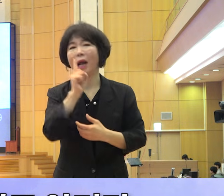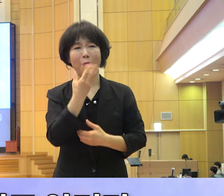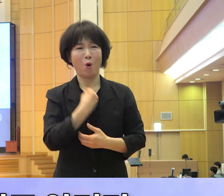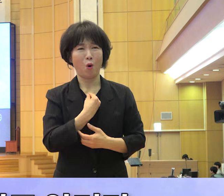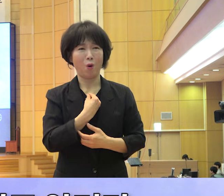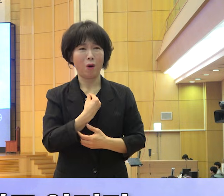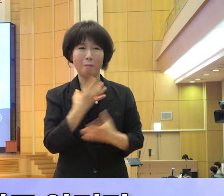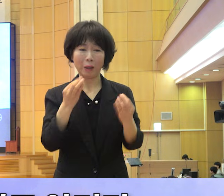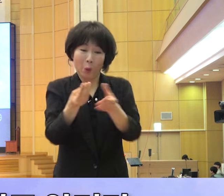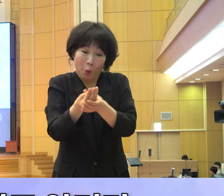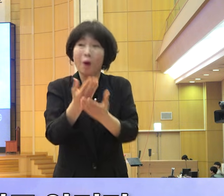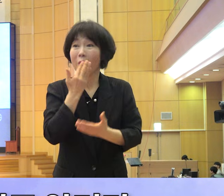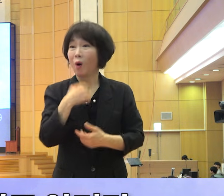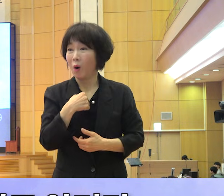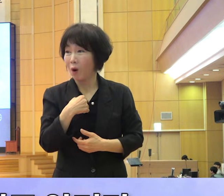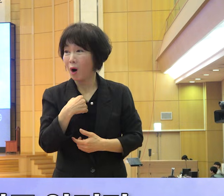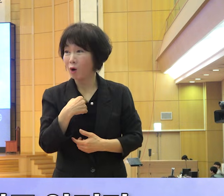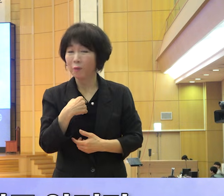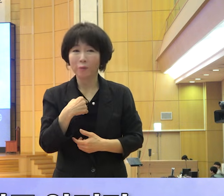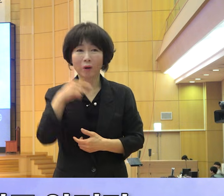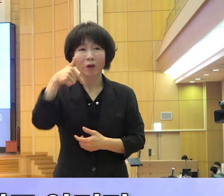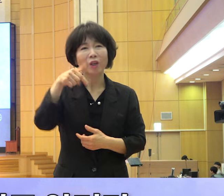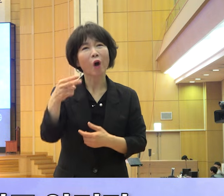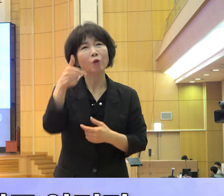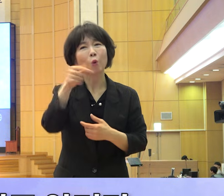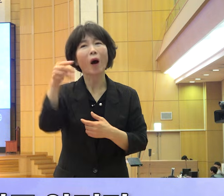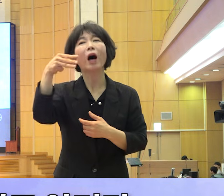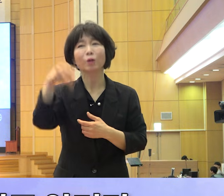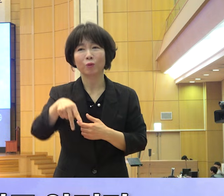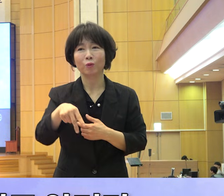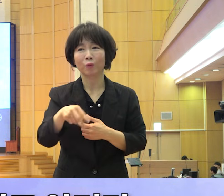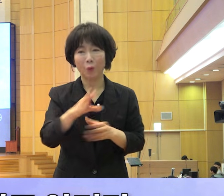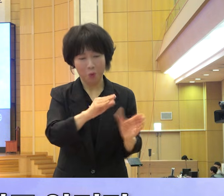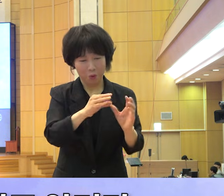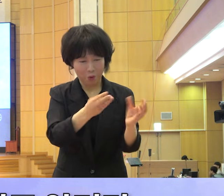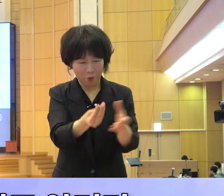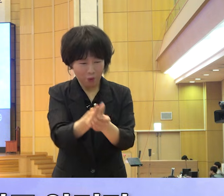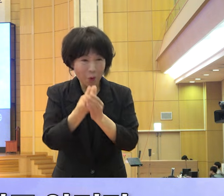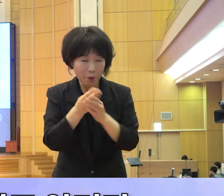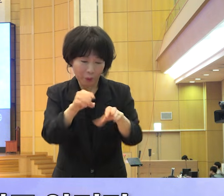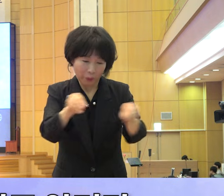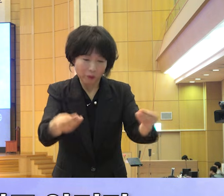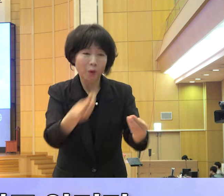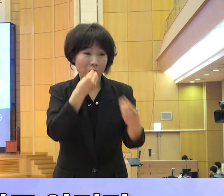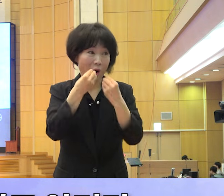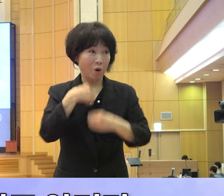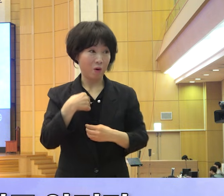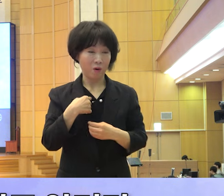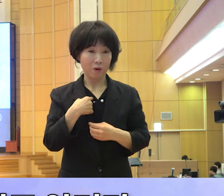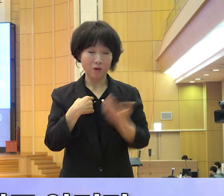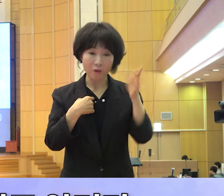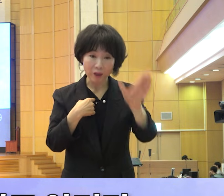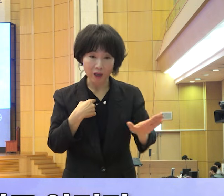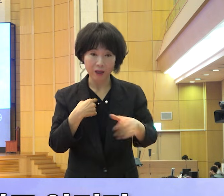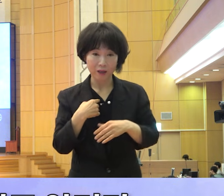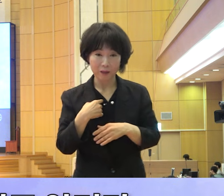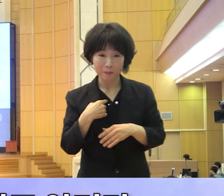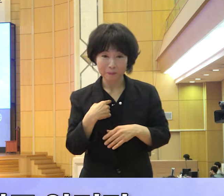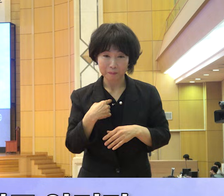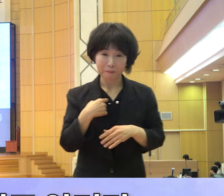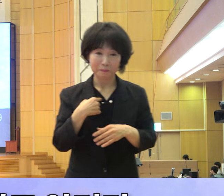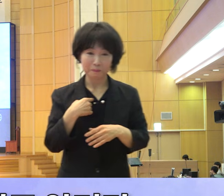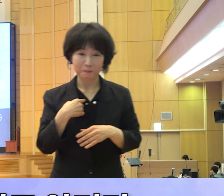뭐 그다음에 견과류, 뭐 그런 거거든요. 그리고 이제